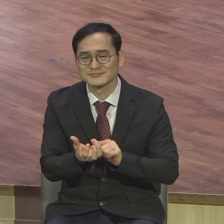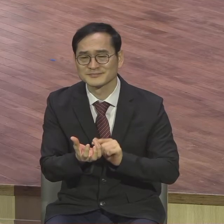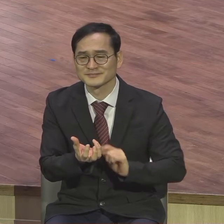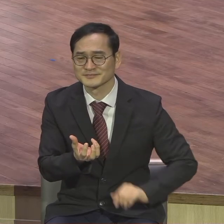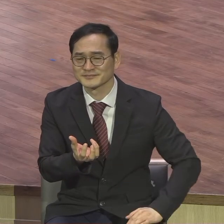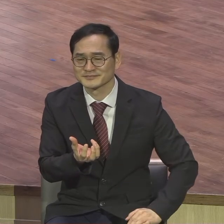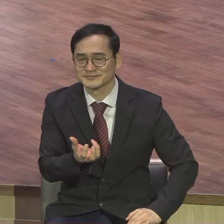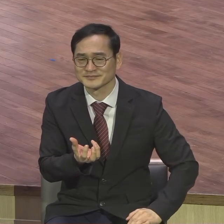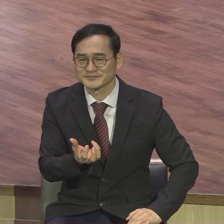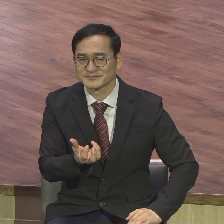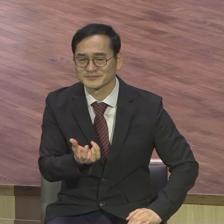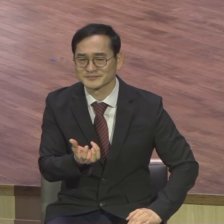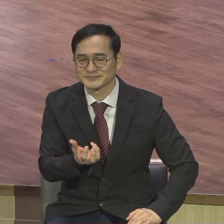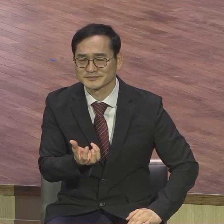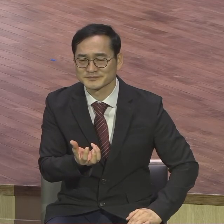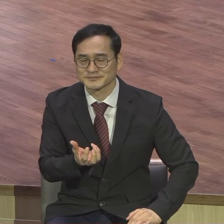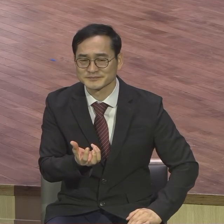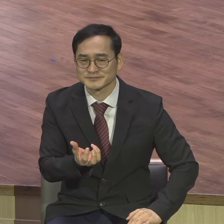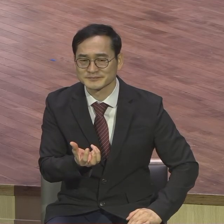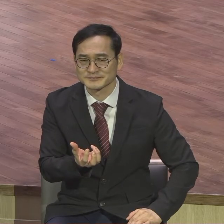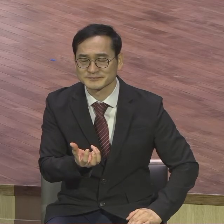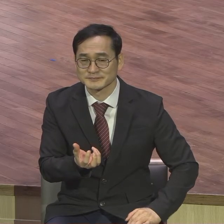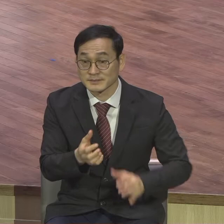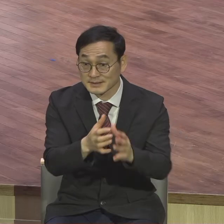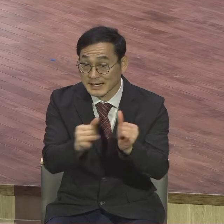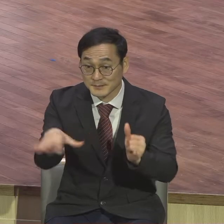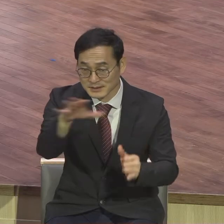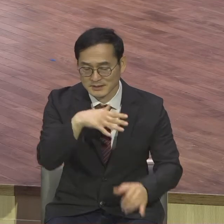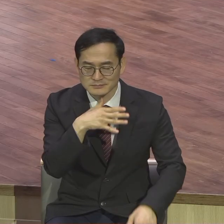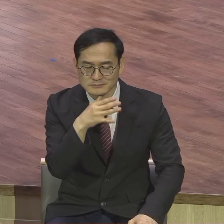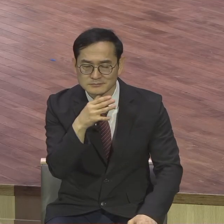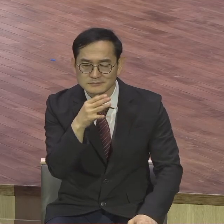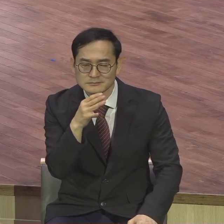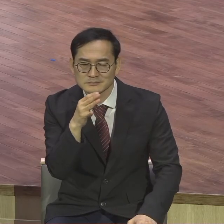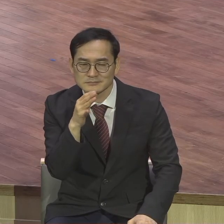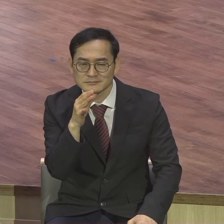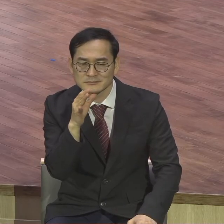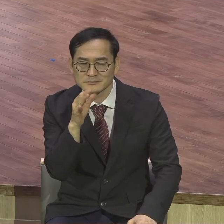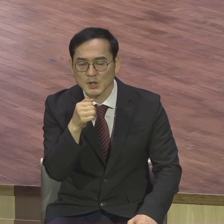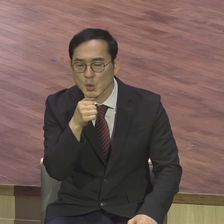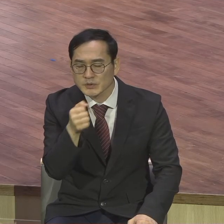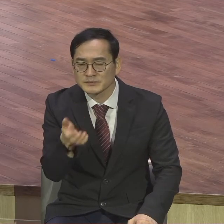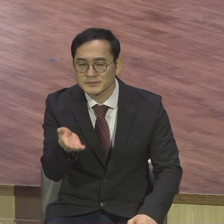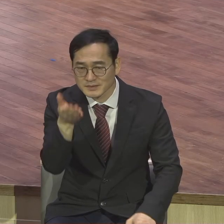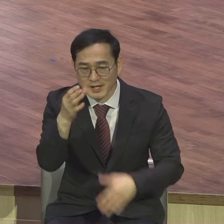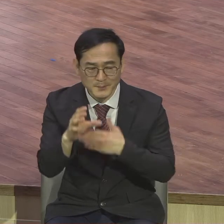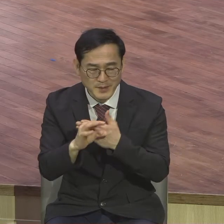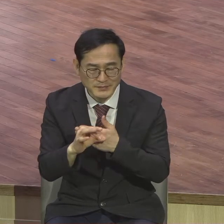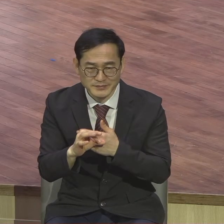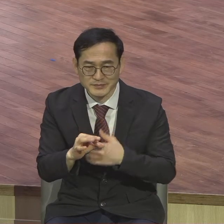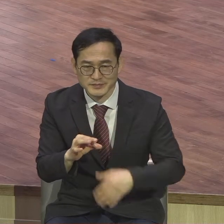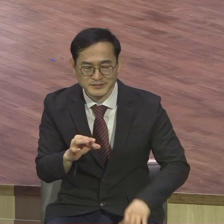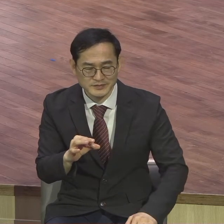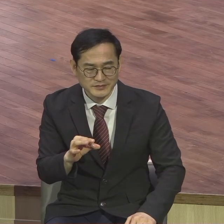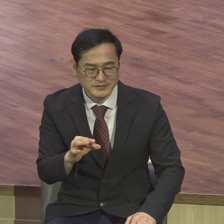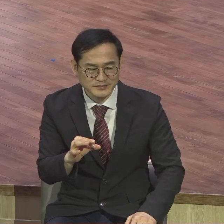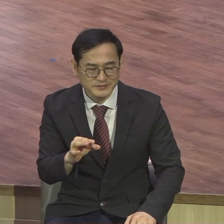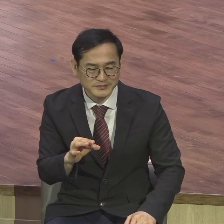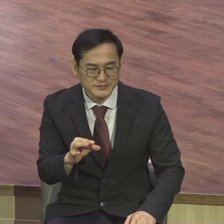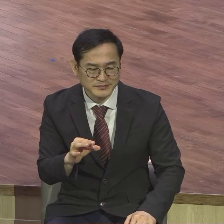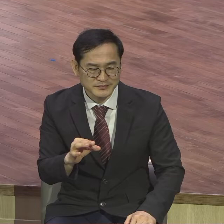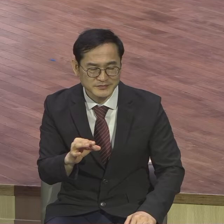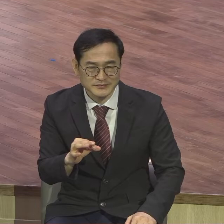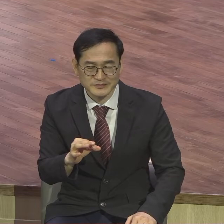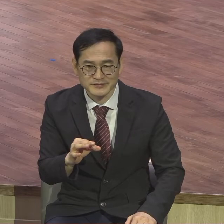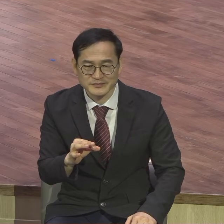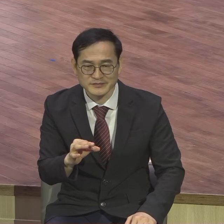내면에 편안한. 그 사람이요, 나이가 먹으면 나이가 없어 50이 넘어가면 얼굴 책임져라, 본인이 책임져라